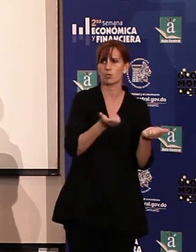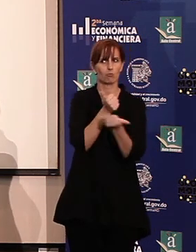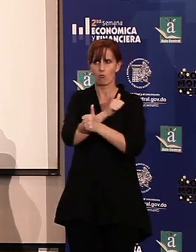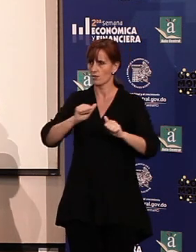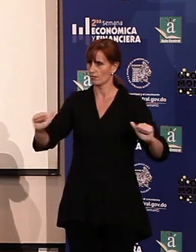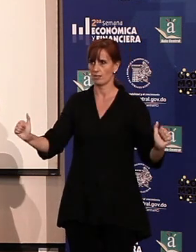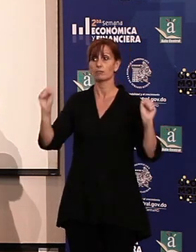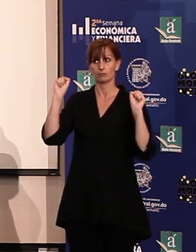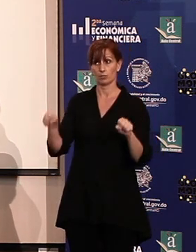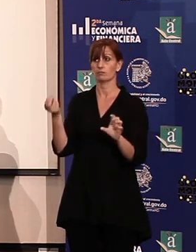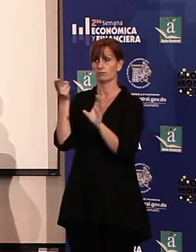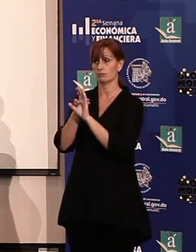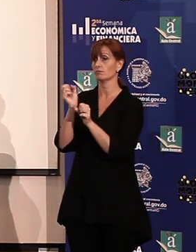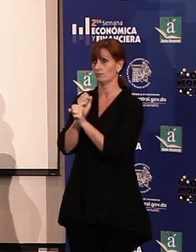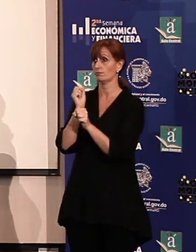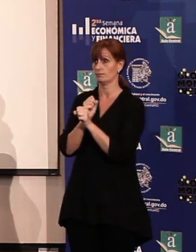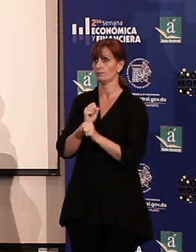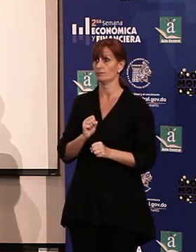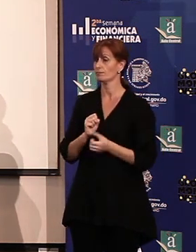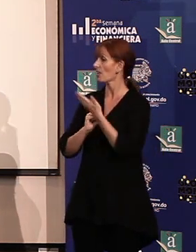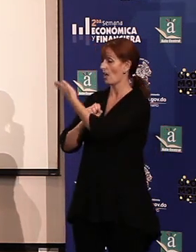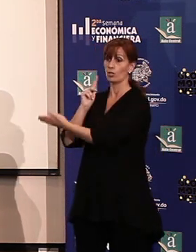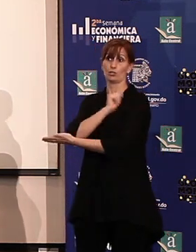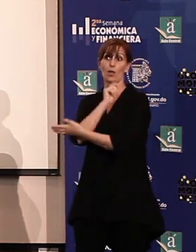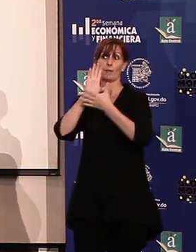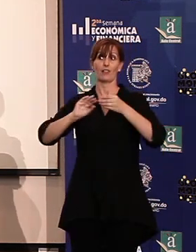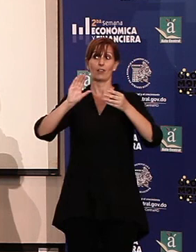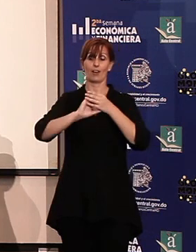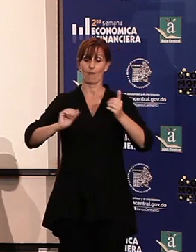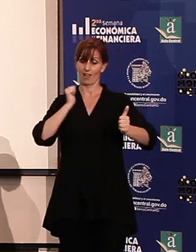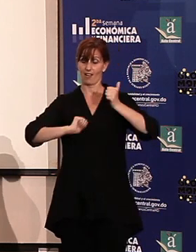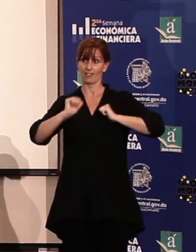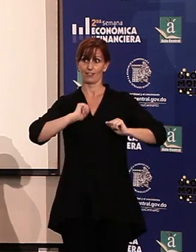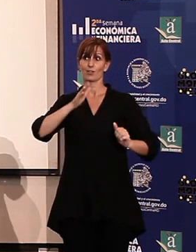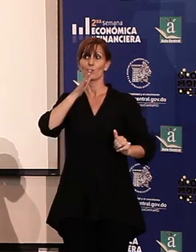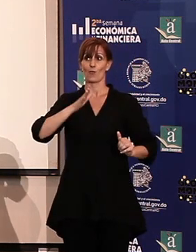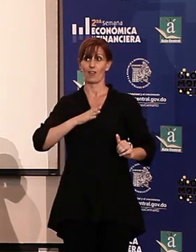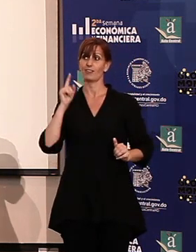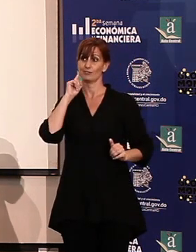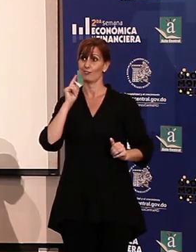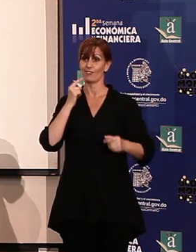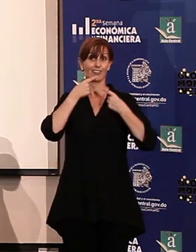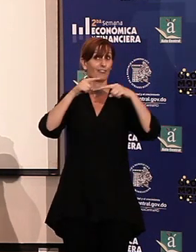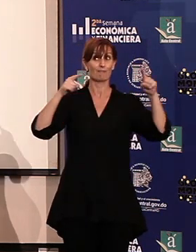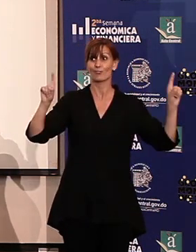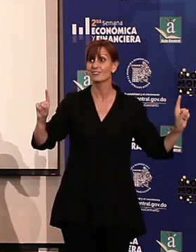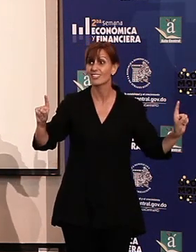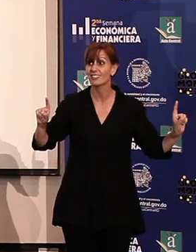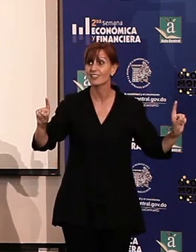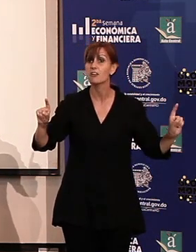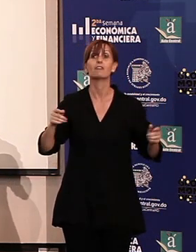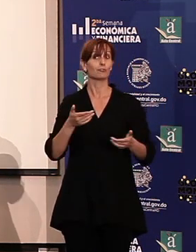sea Tommy hablaba de una actriz famosa que era sorda ¿verdad? entonces también podemos